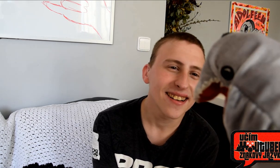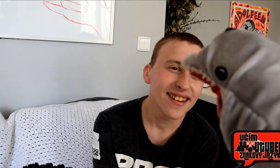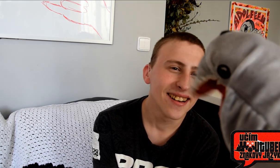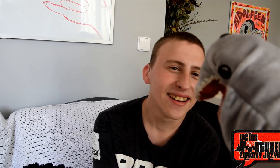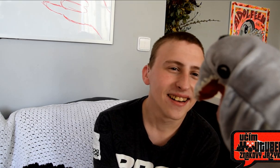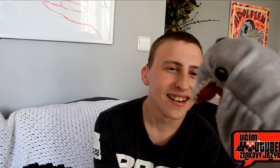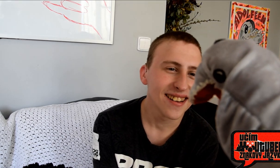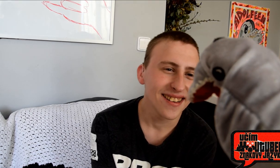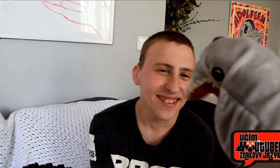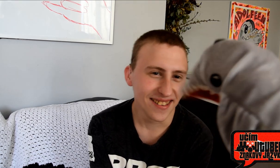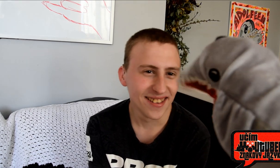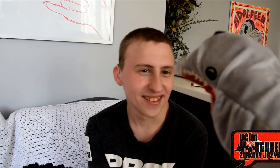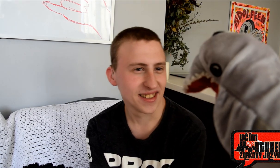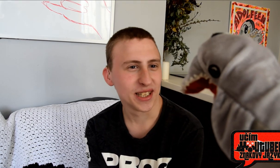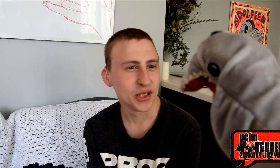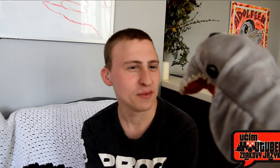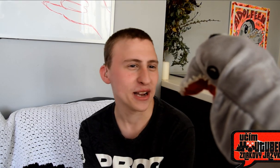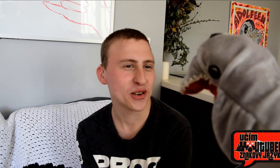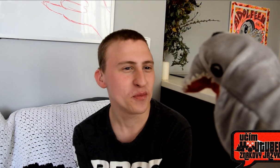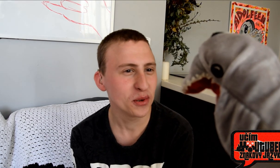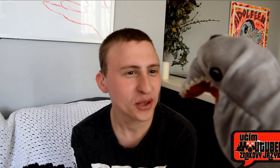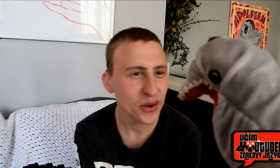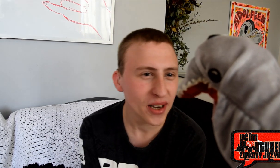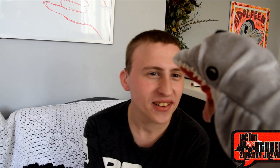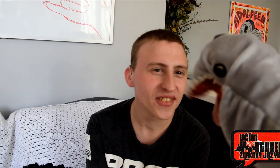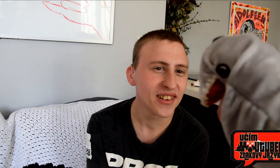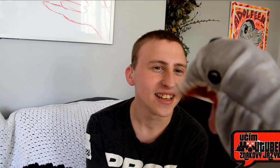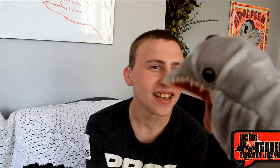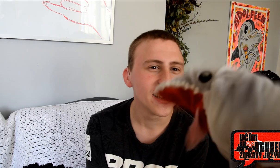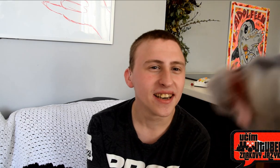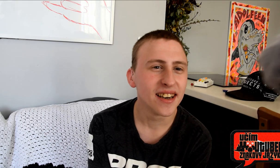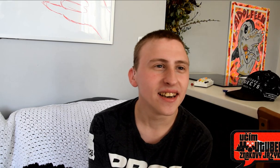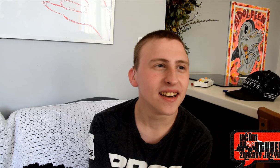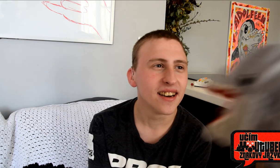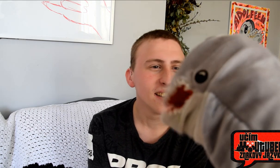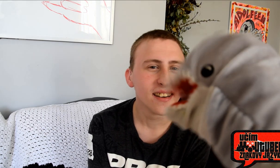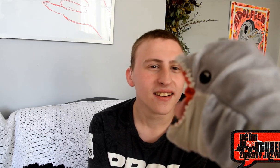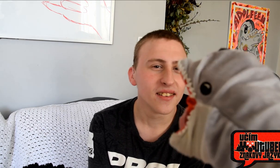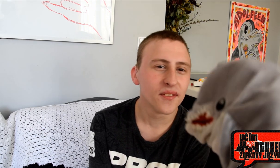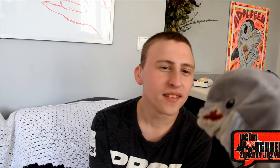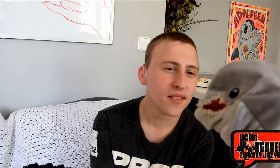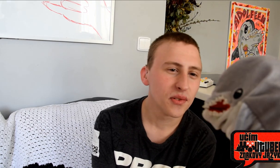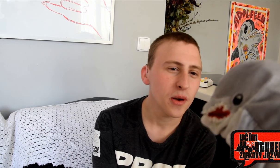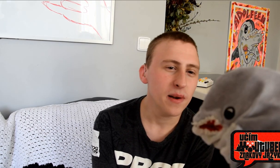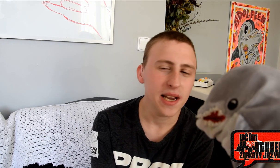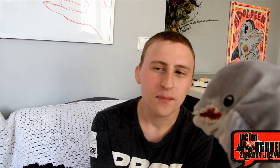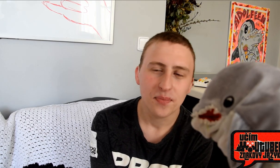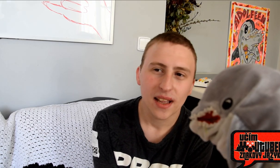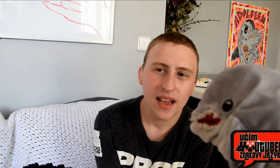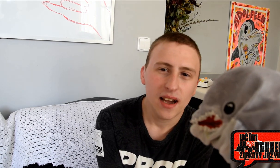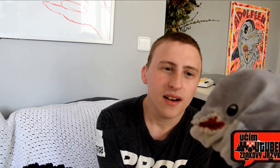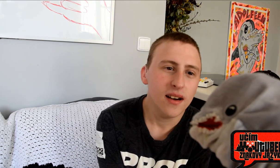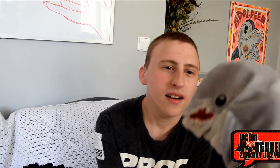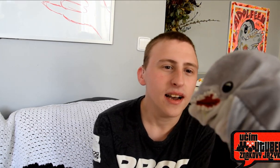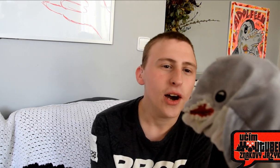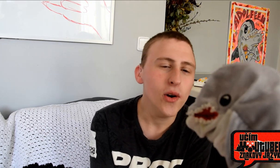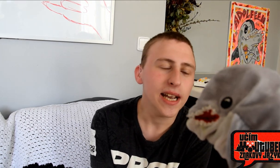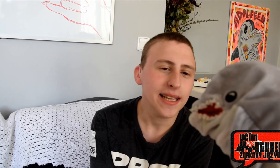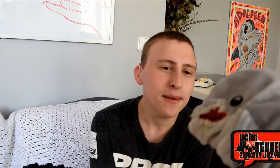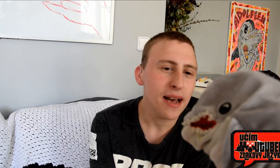Hika. Lepší? Co máš tou pusou a do pílu? Dobrý. Ahoj, jak se